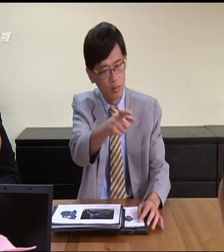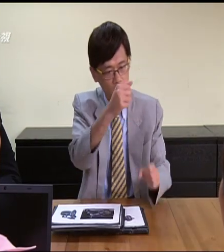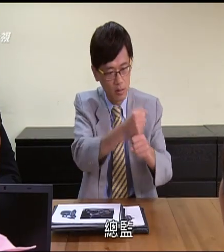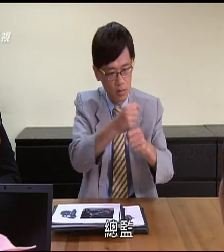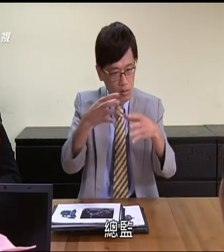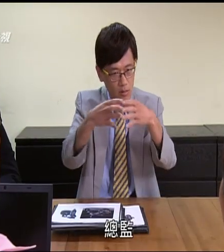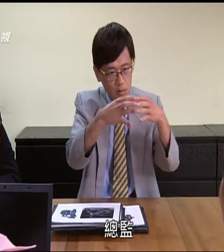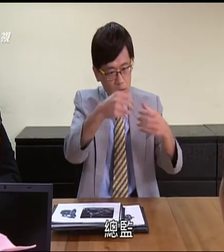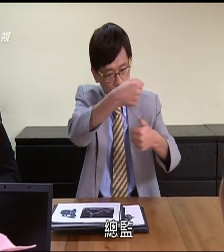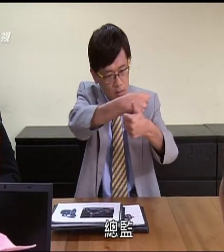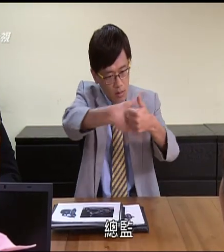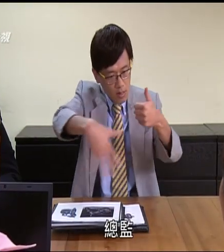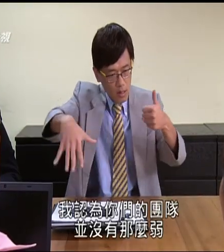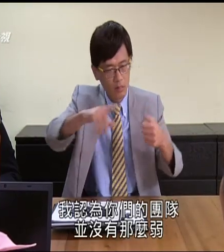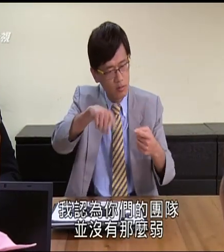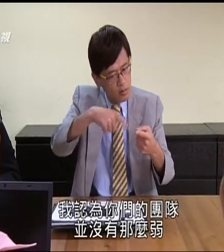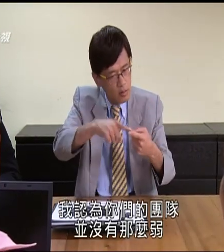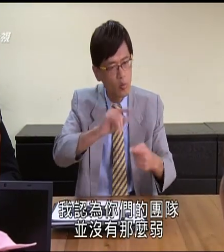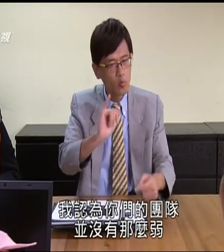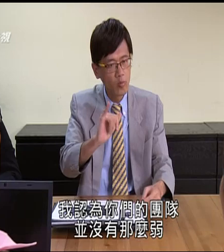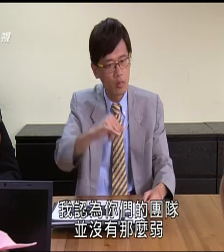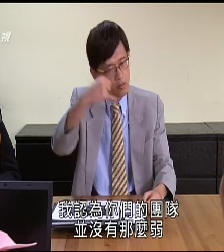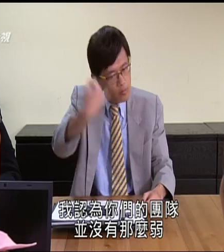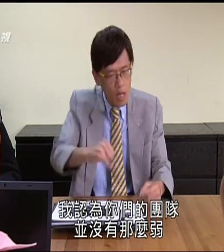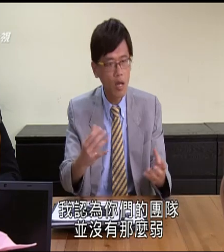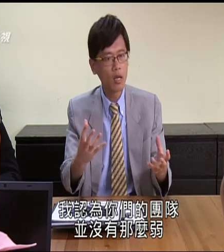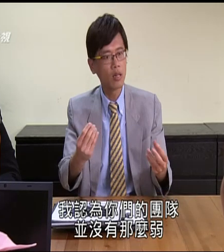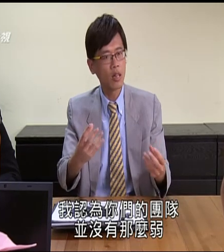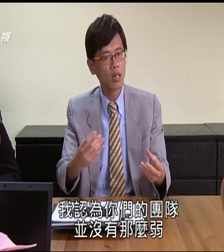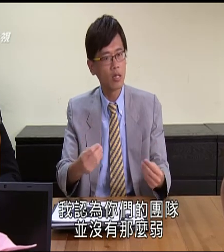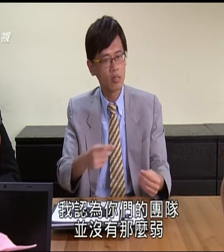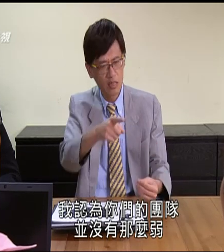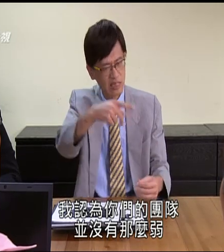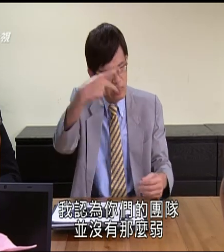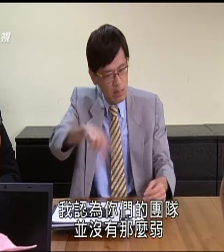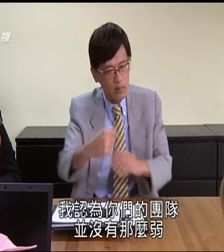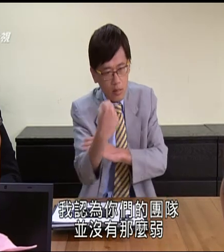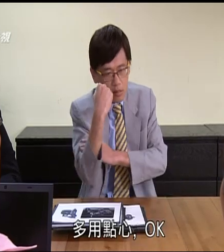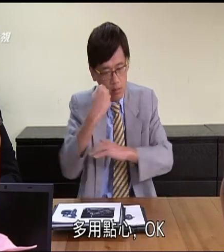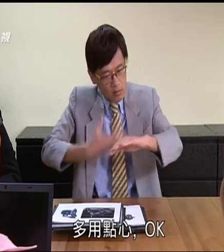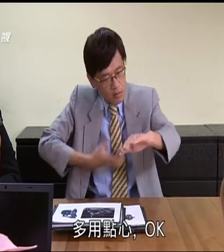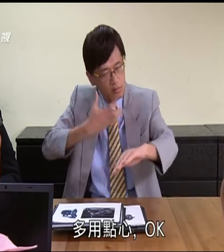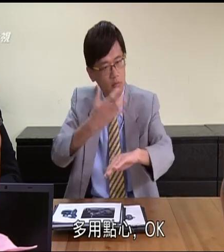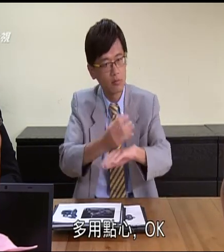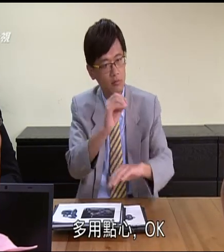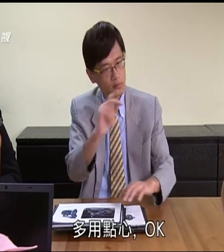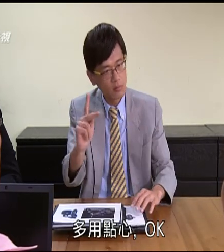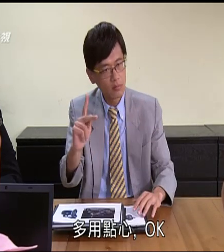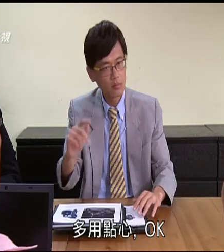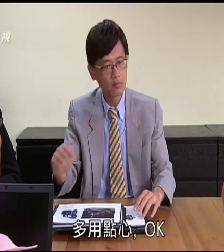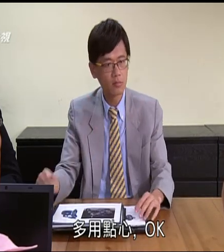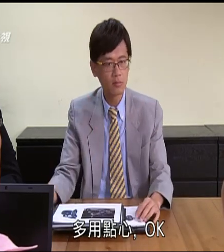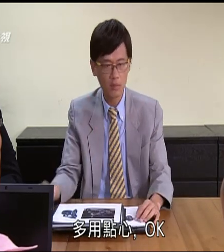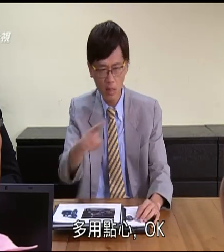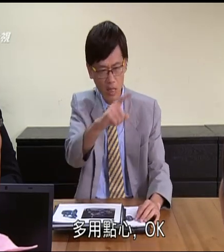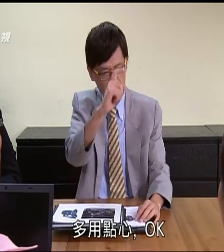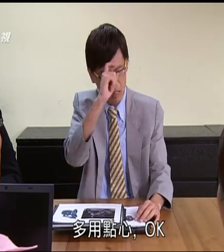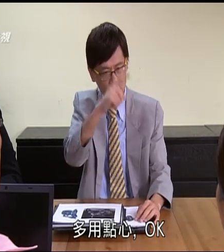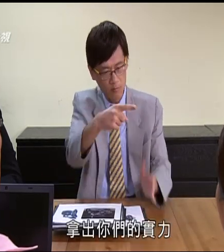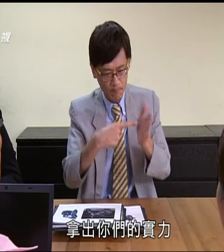总监呢，我认为你们的团队并没有那么弱，多用点心 ，OK， 拿